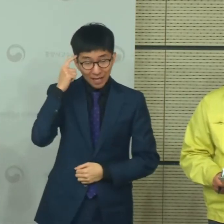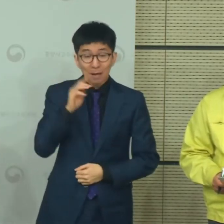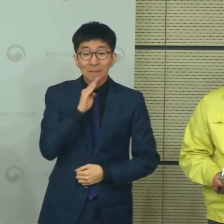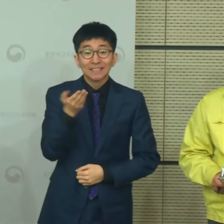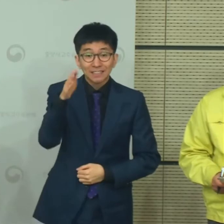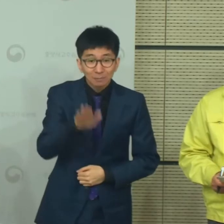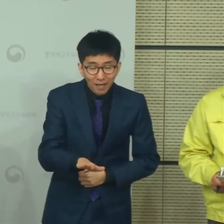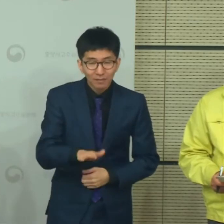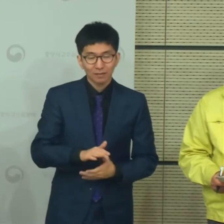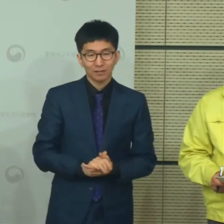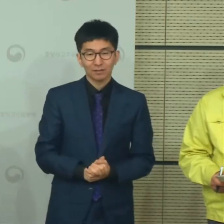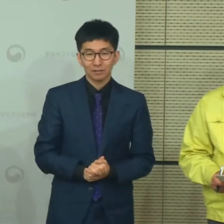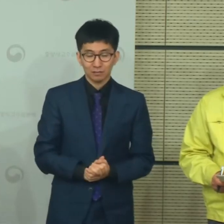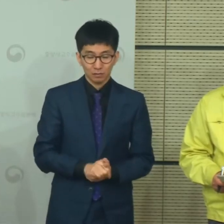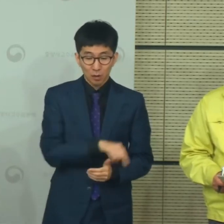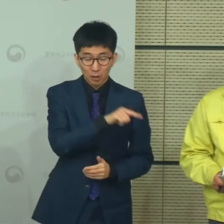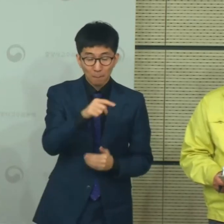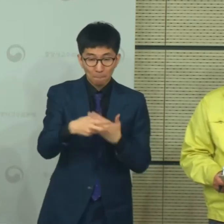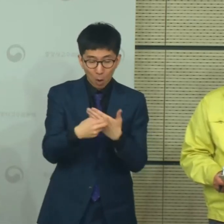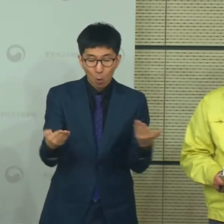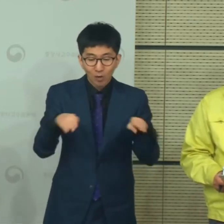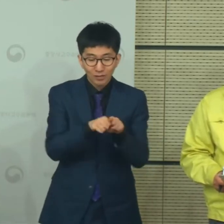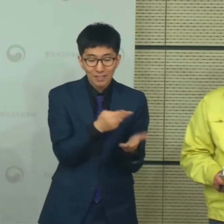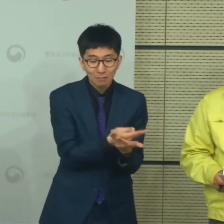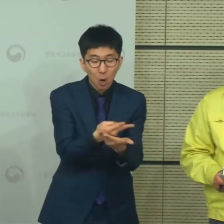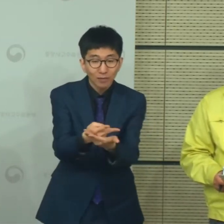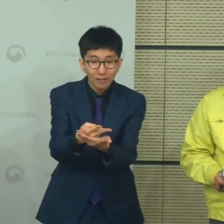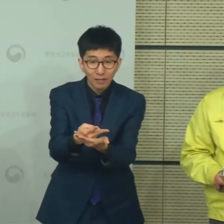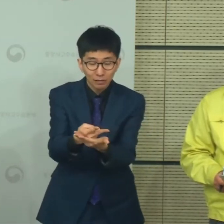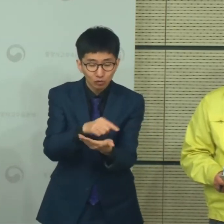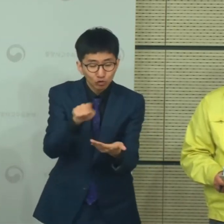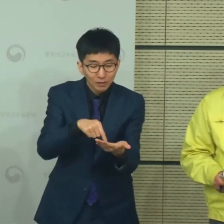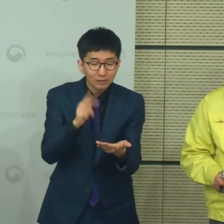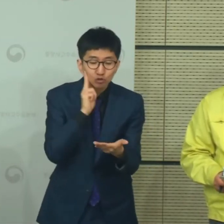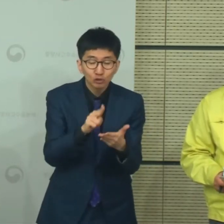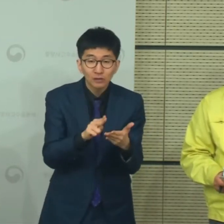그 일부 중증 환자들은 그 국립의료원을 비롯해서